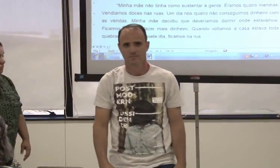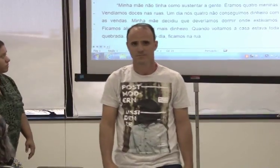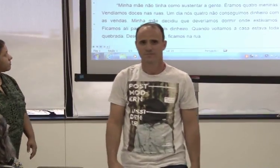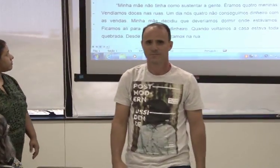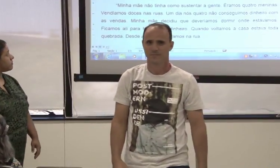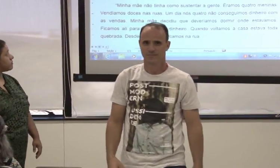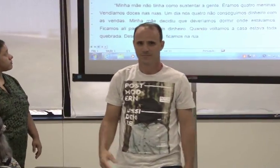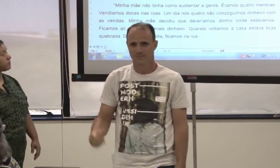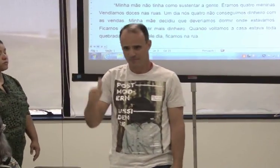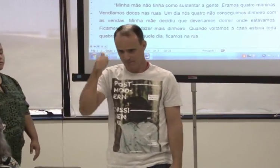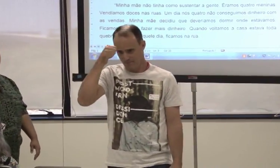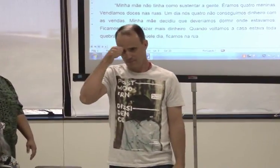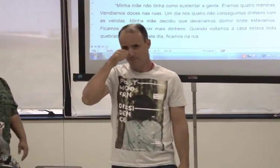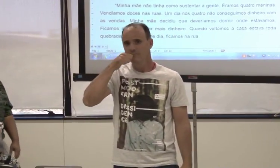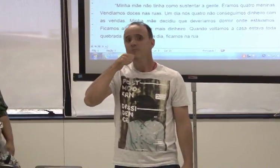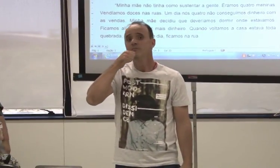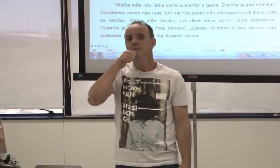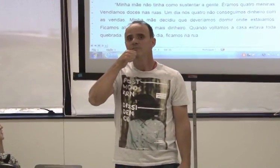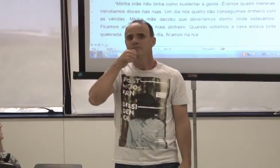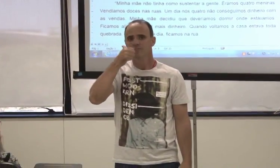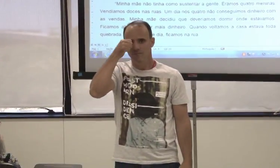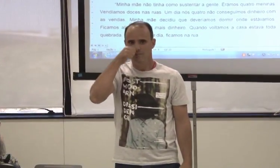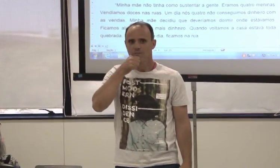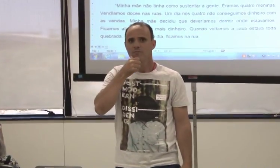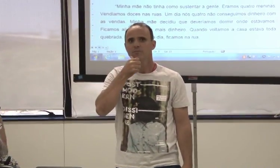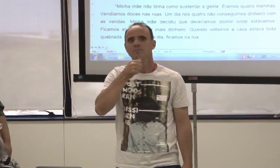Minha mãe não tinha como sustentar a gente.